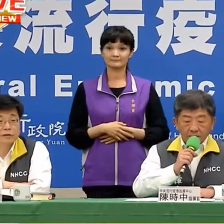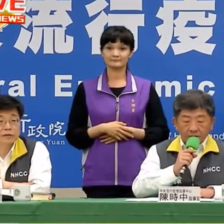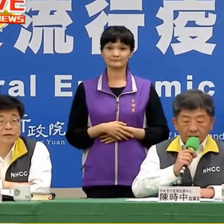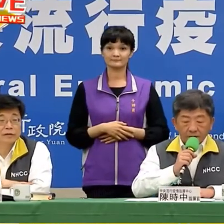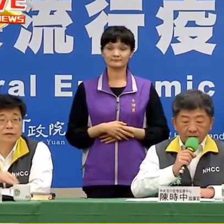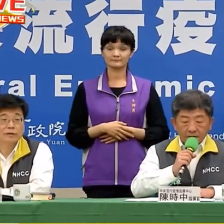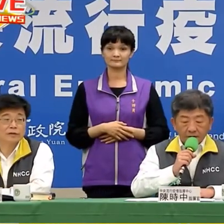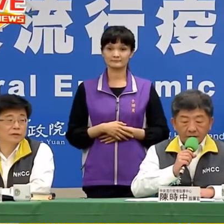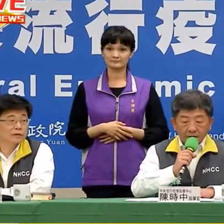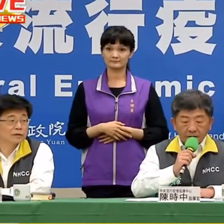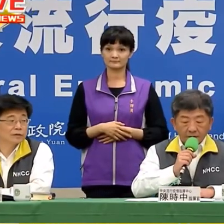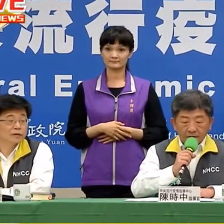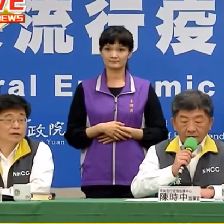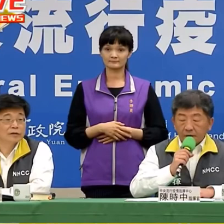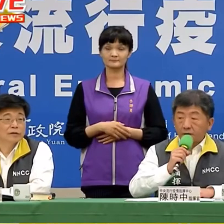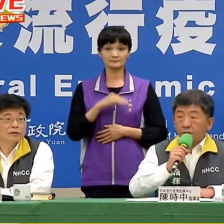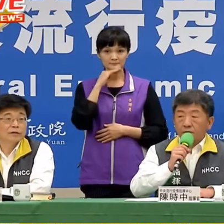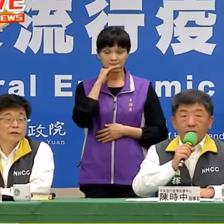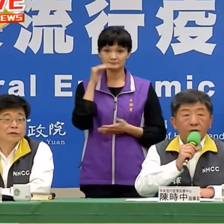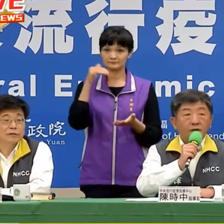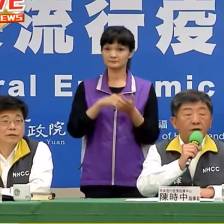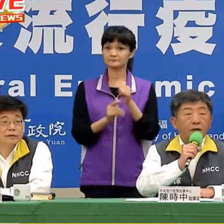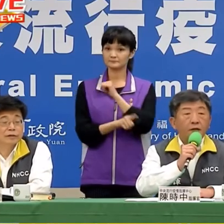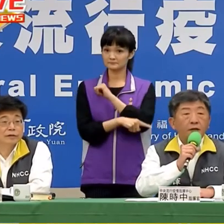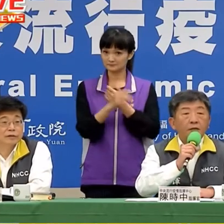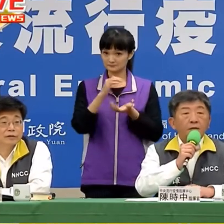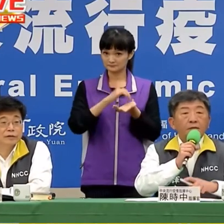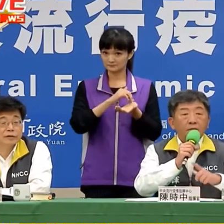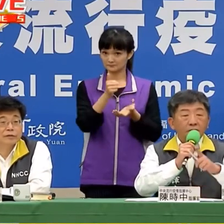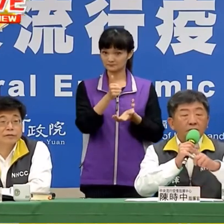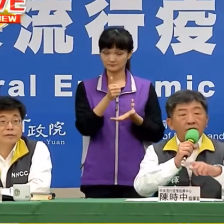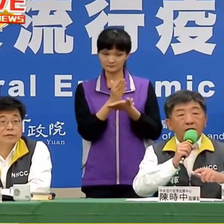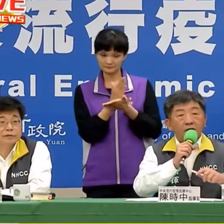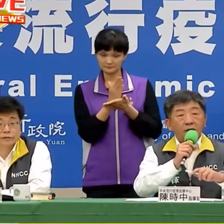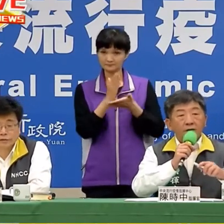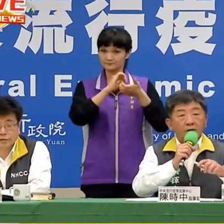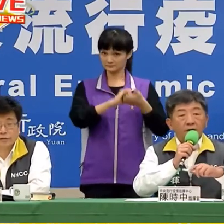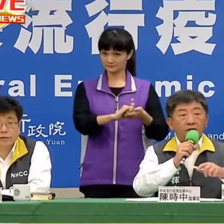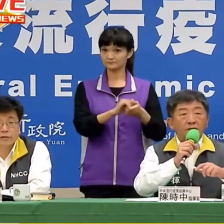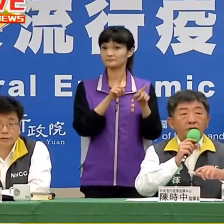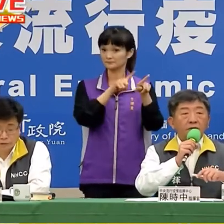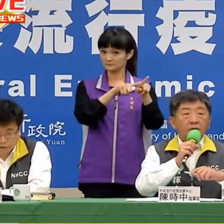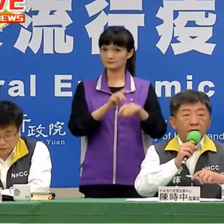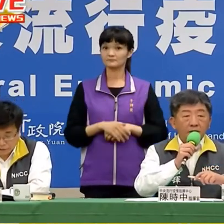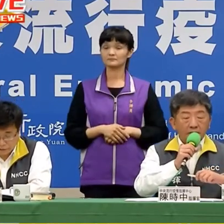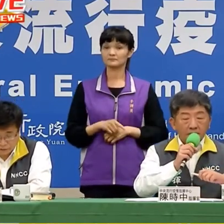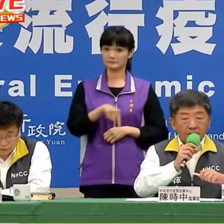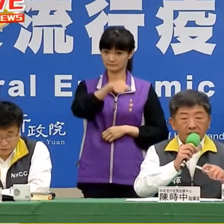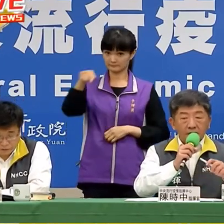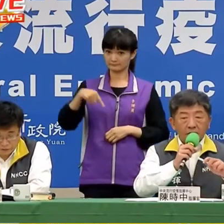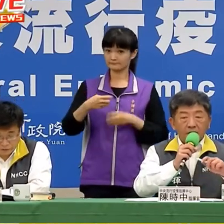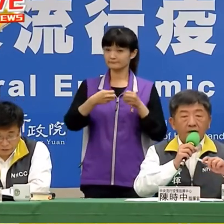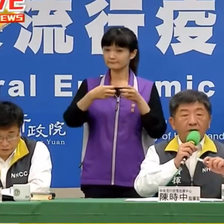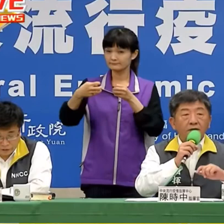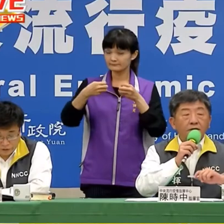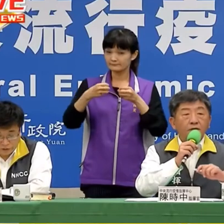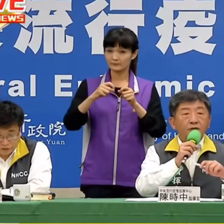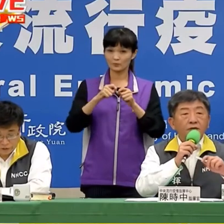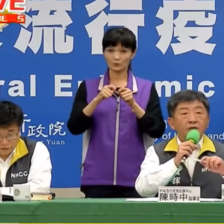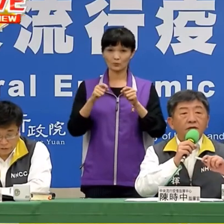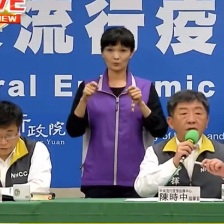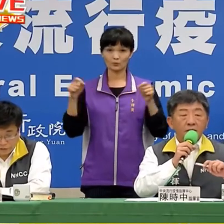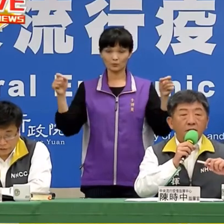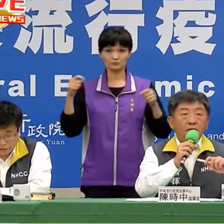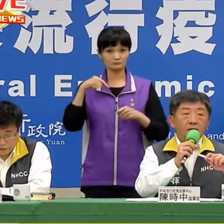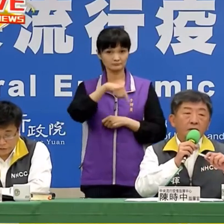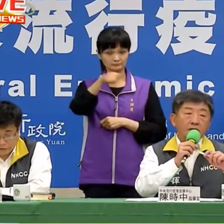这一部分当然最后还是要医调的医师来做决定了哈。不过我们现在大家都讨论这么久，哈，我们这个观念